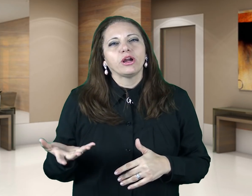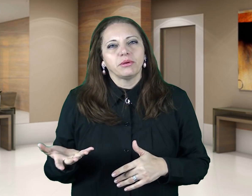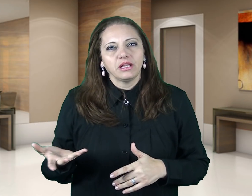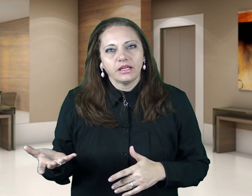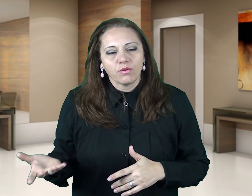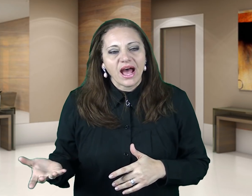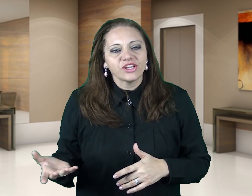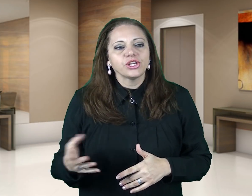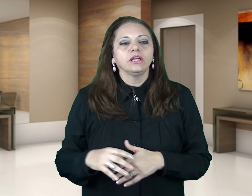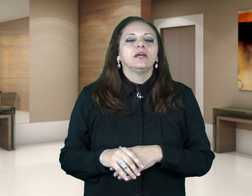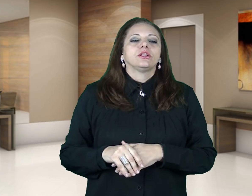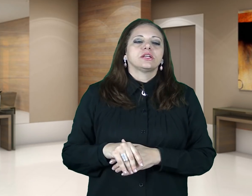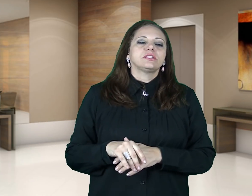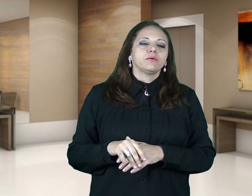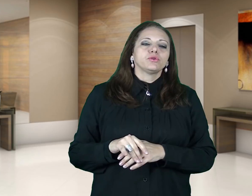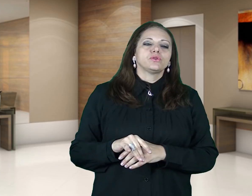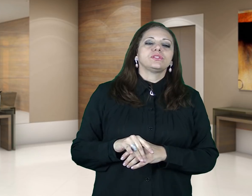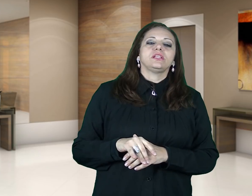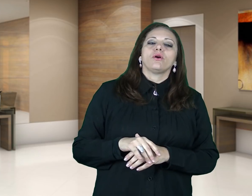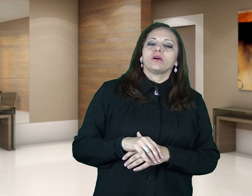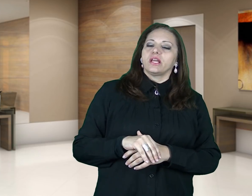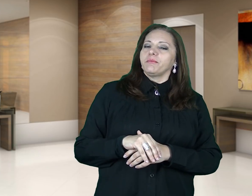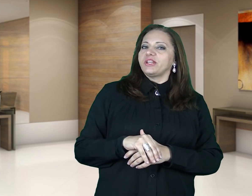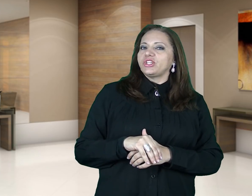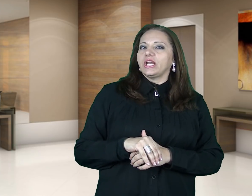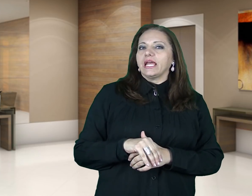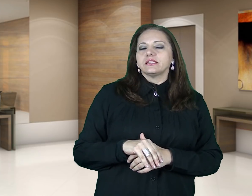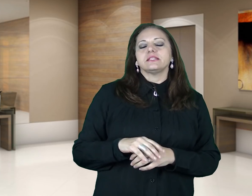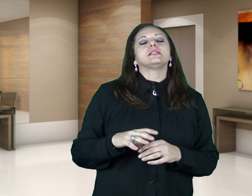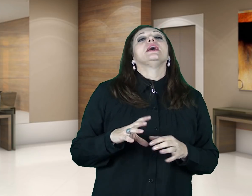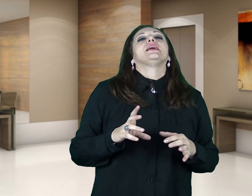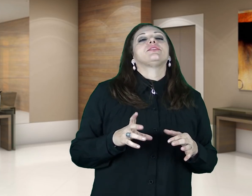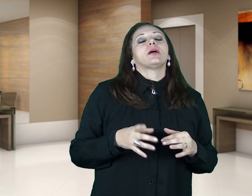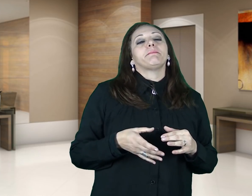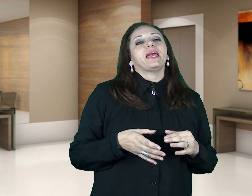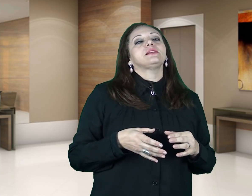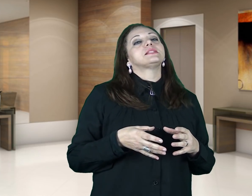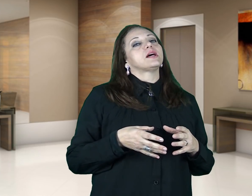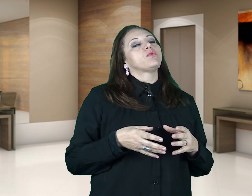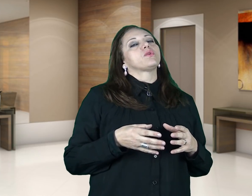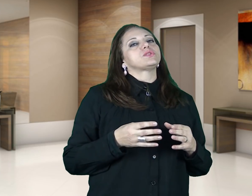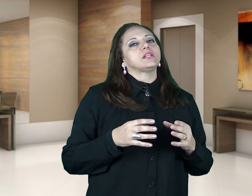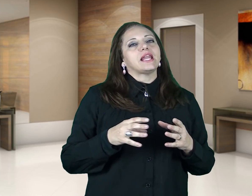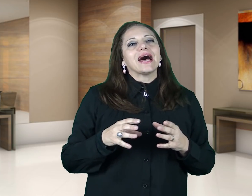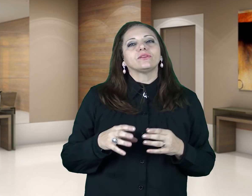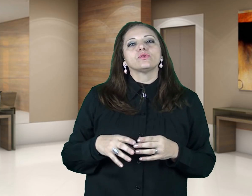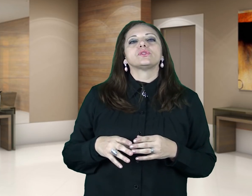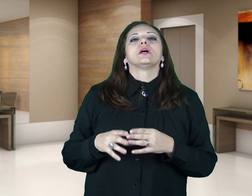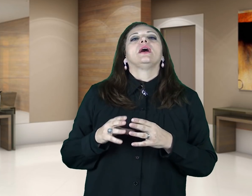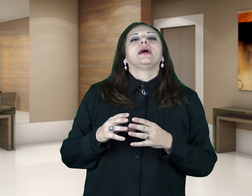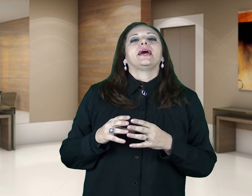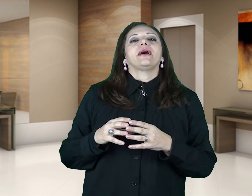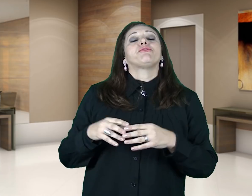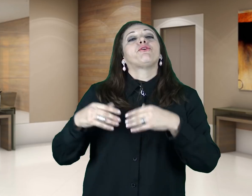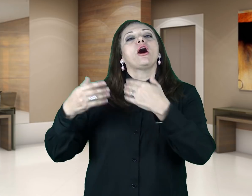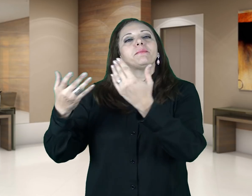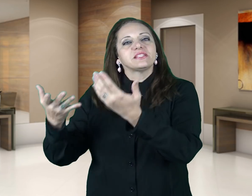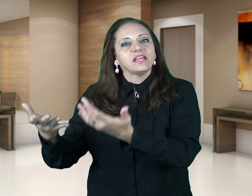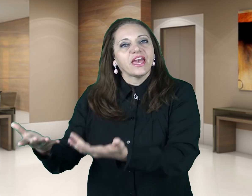uma forma de linguagem, nós temos os ideogramas chineses, que também são considerados